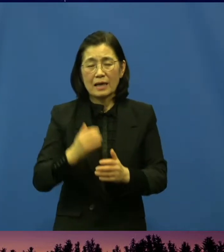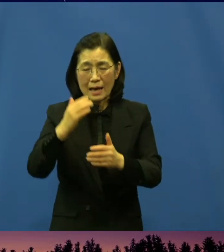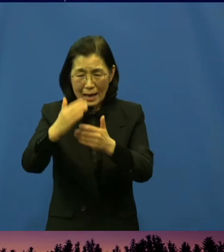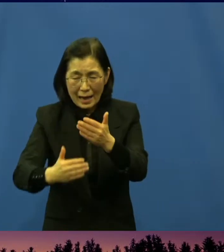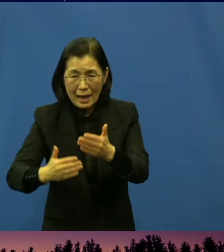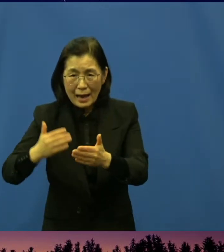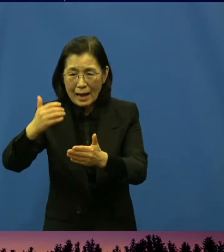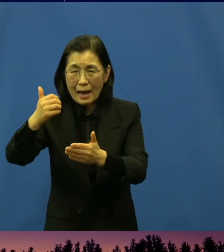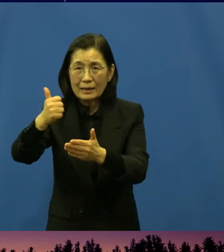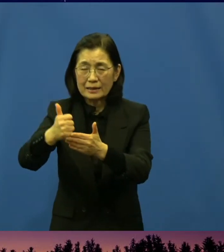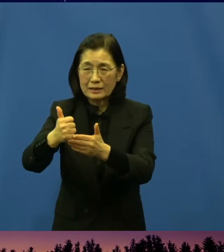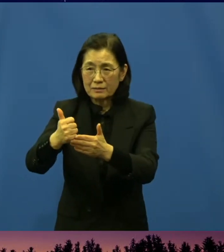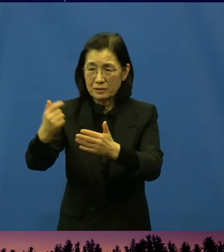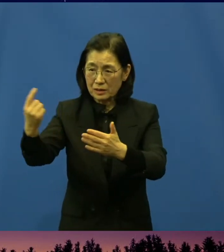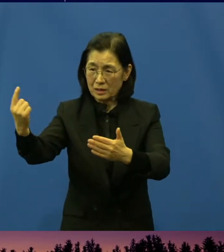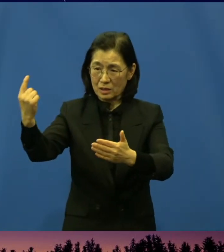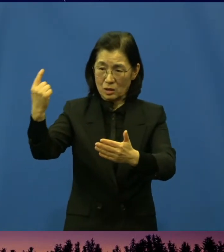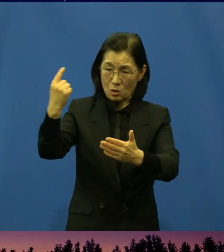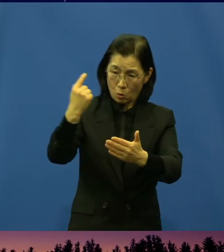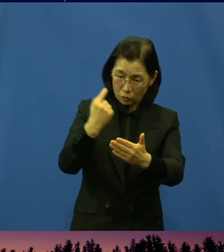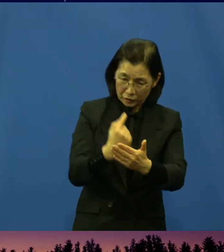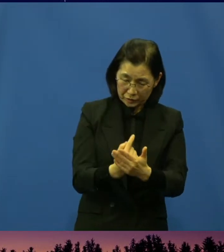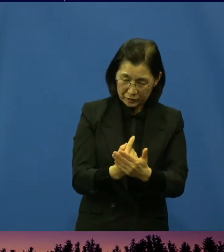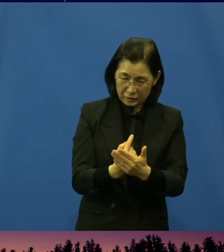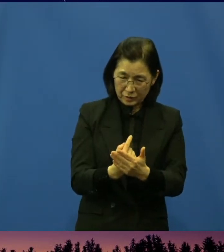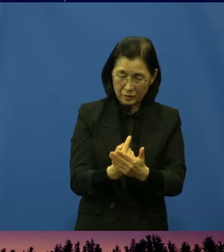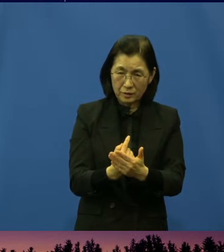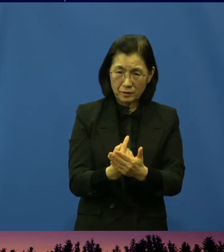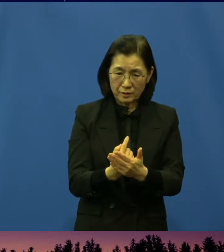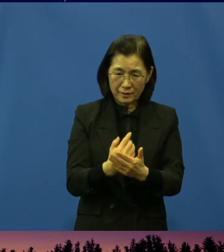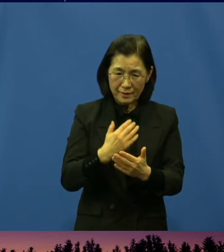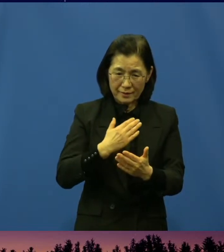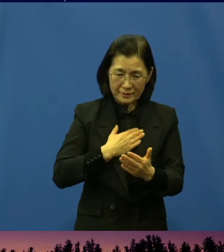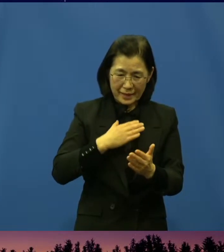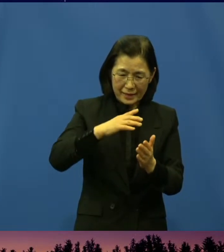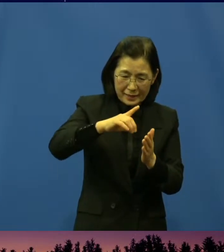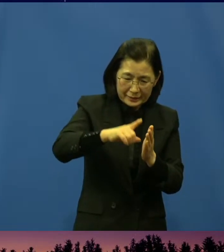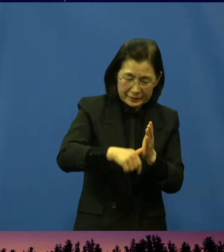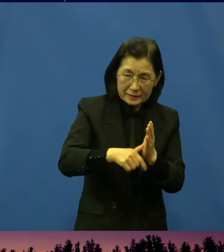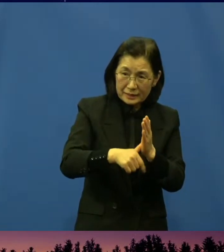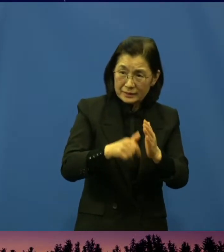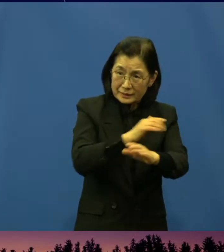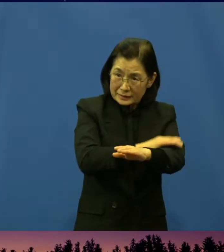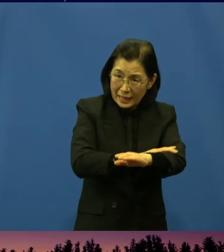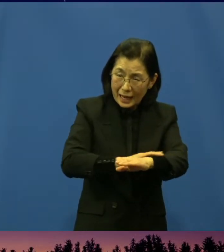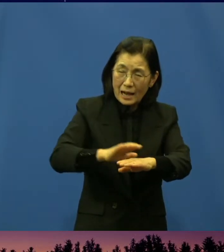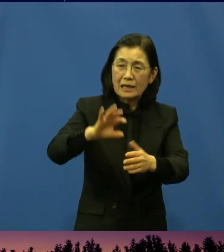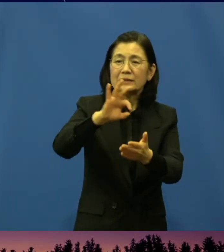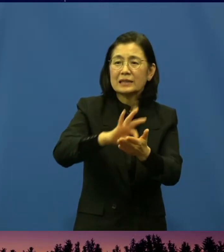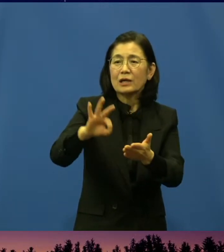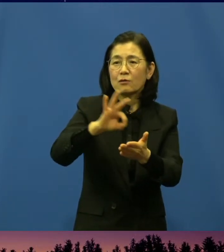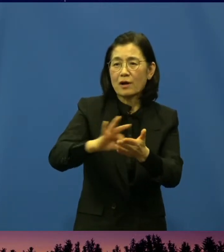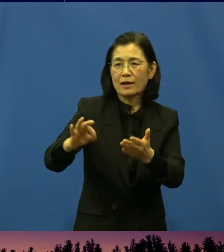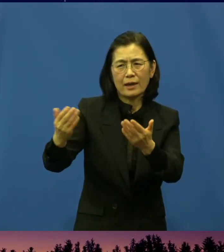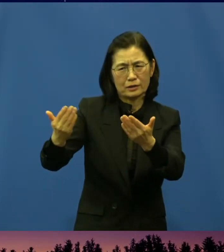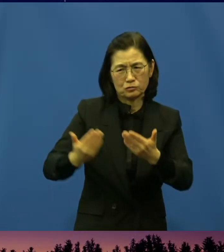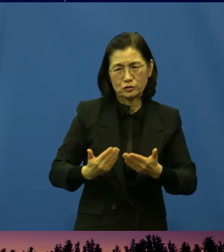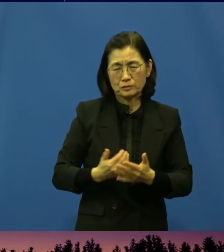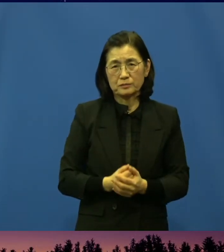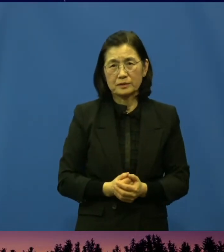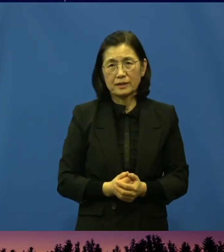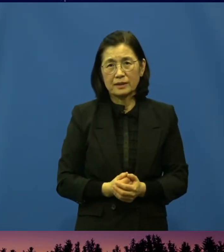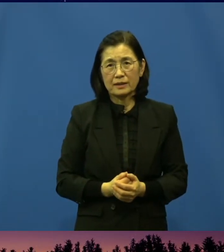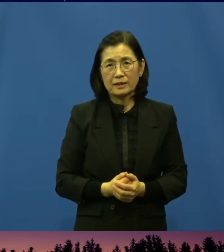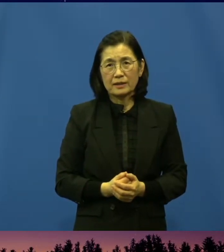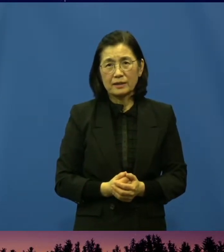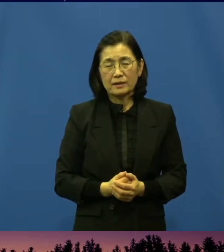하나님이 개입하셔서 내 시간의 질량을 높여주는 거예요. 그 말은 뭐냐면, 내가 어떤